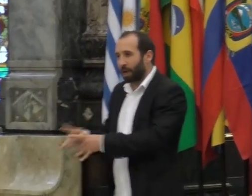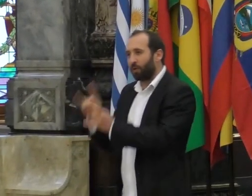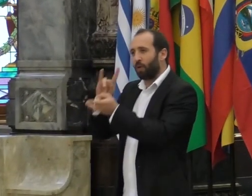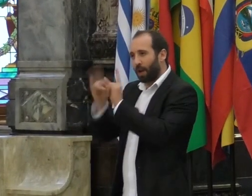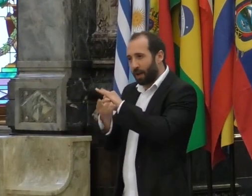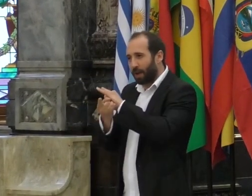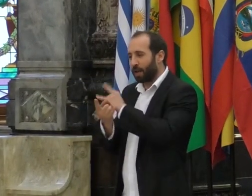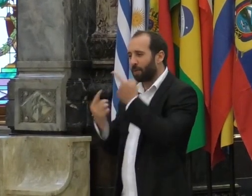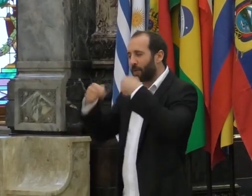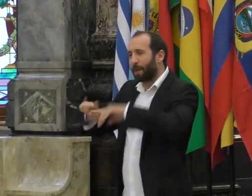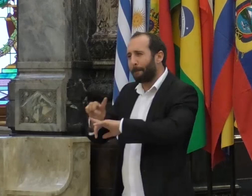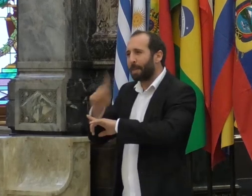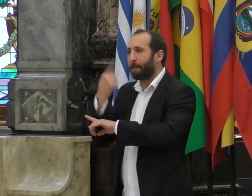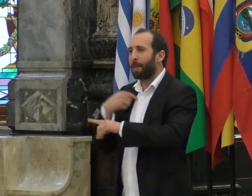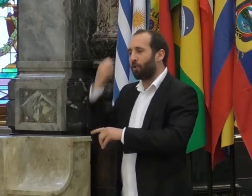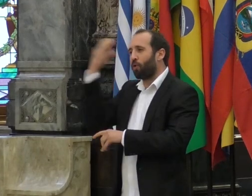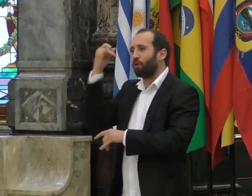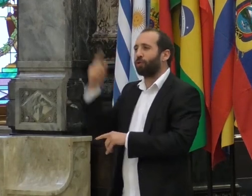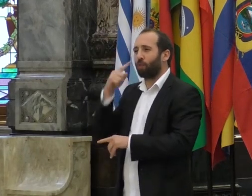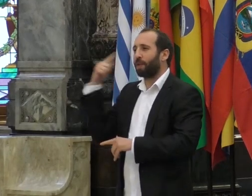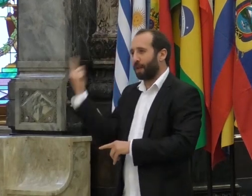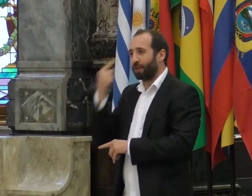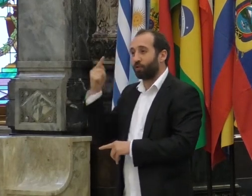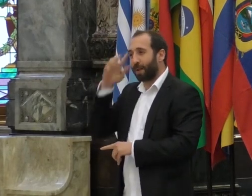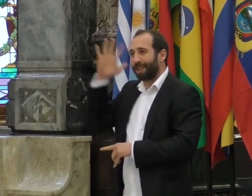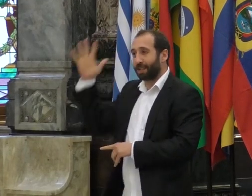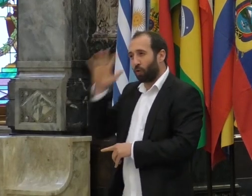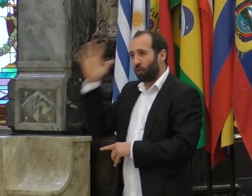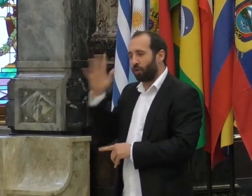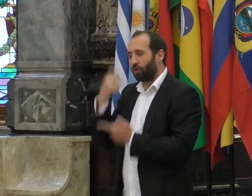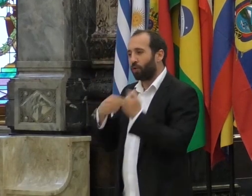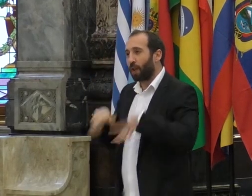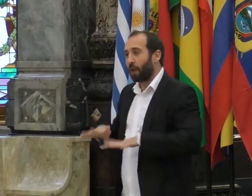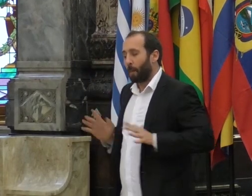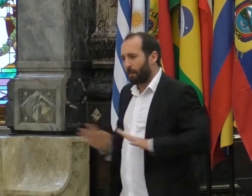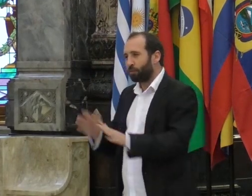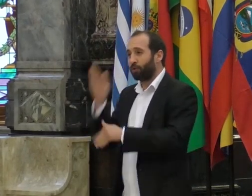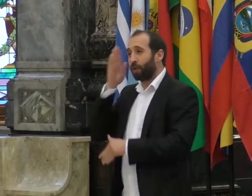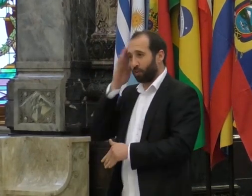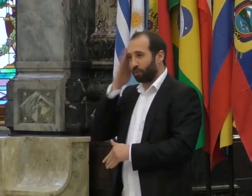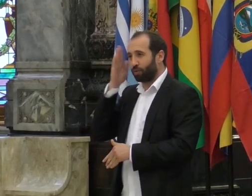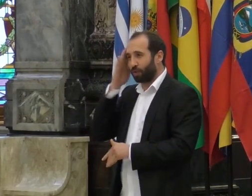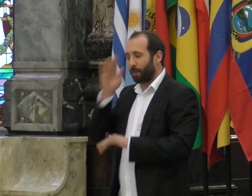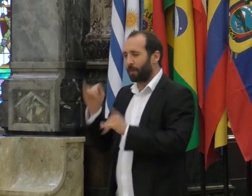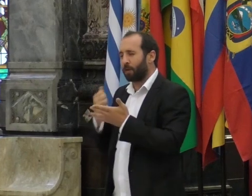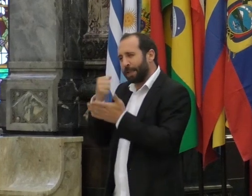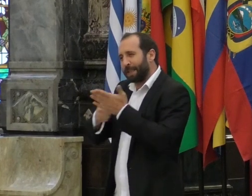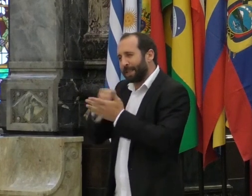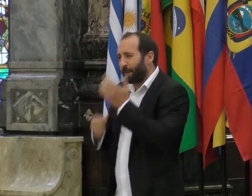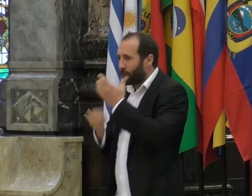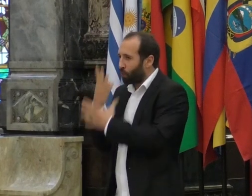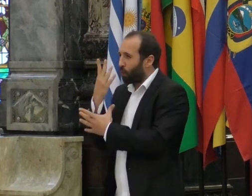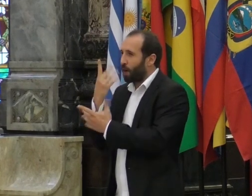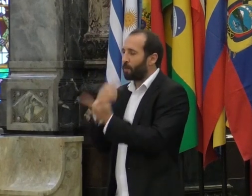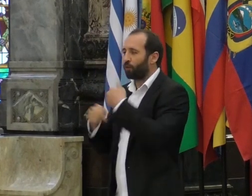Legislativo, a este primer Congreso Internacional de Psicología, producción de conocimientos, desafíos emergentes